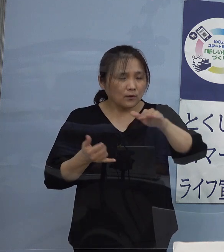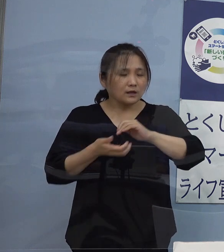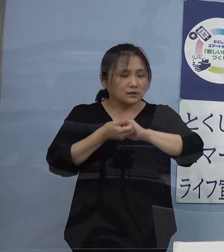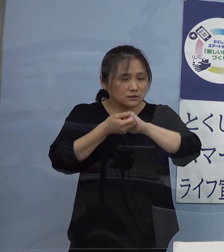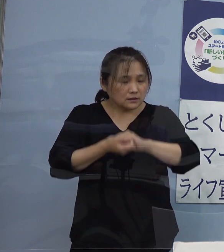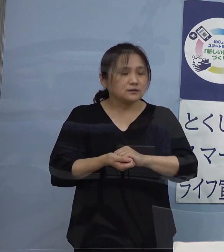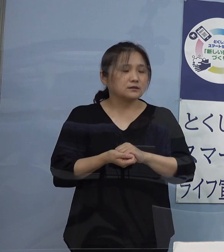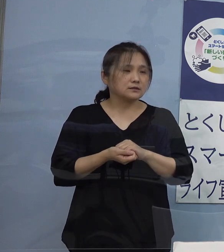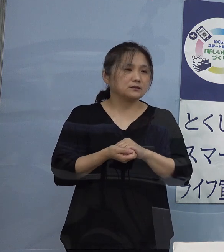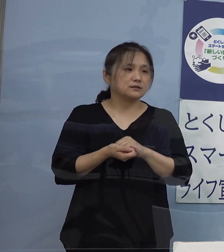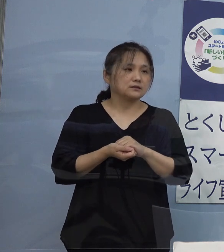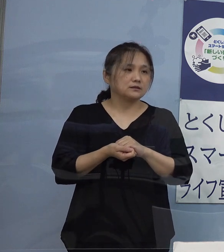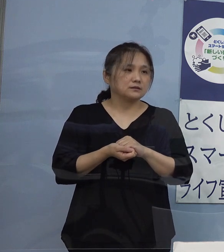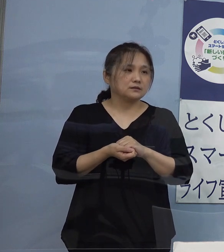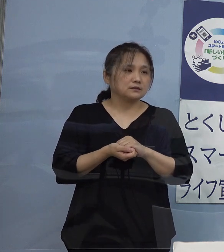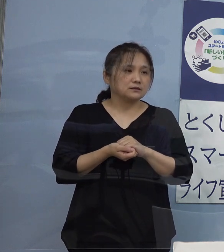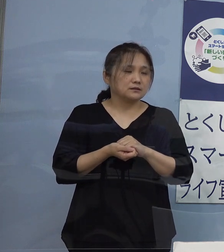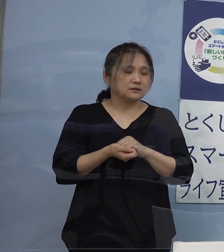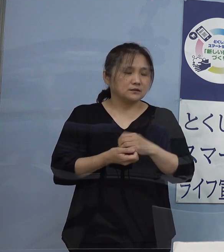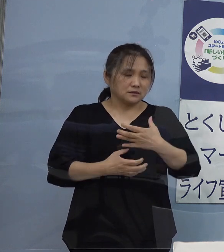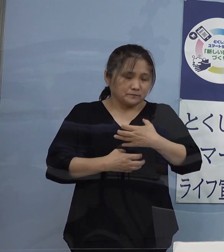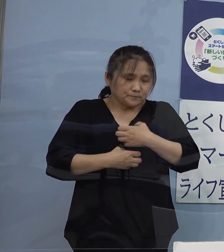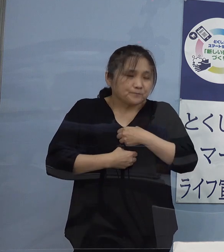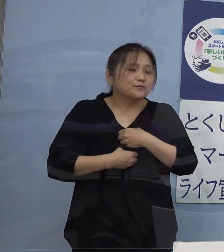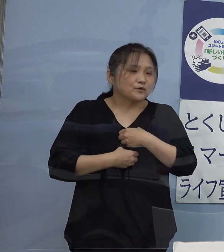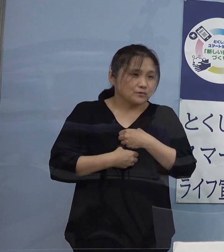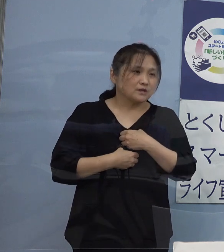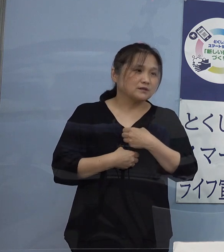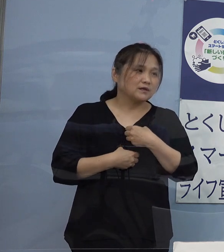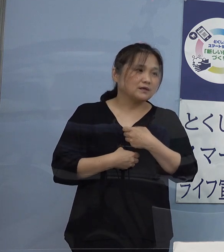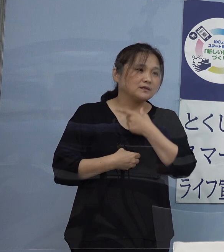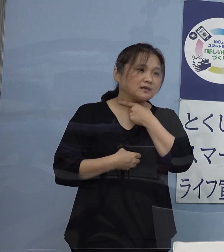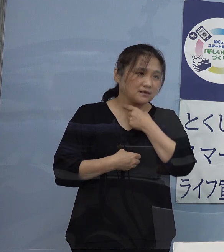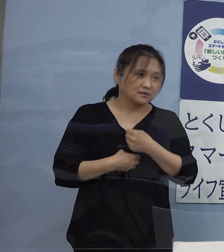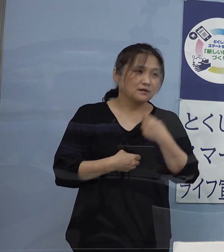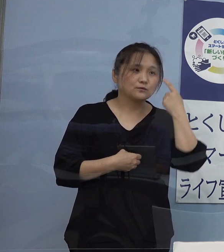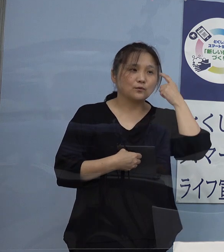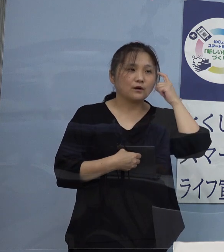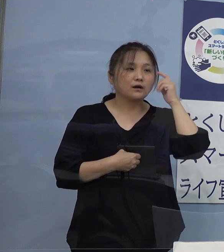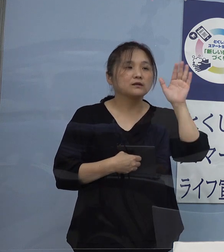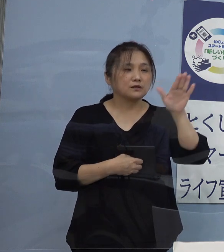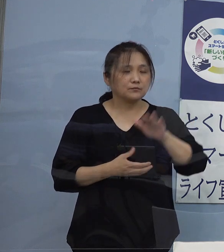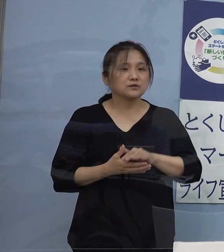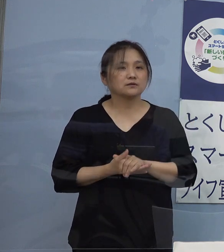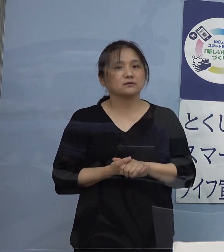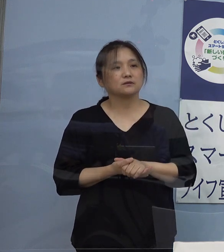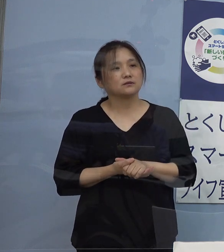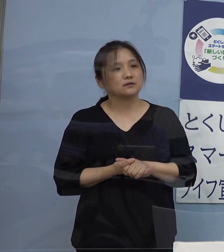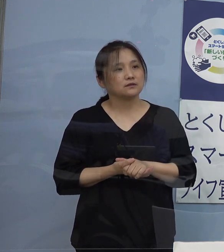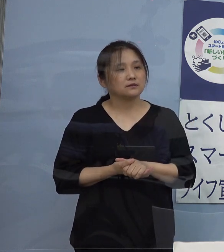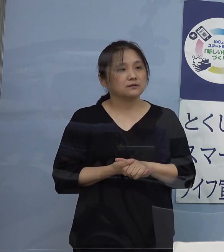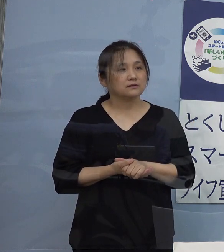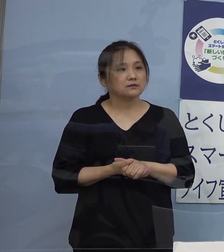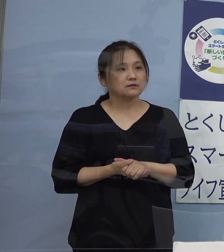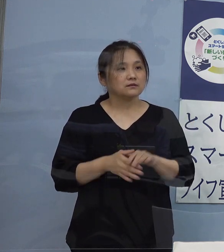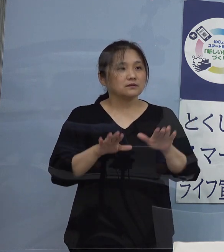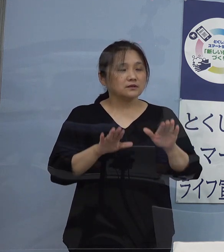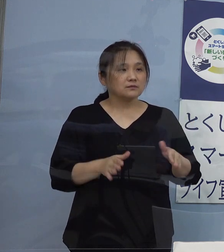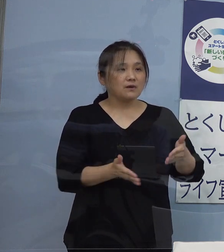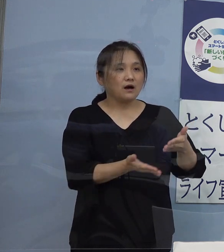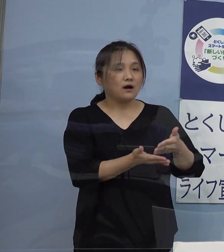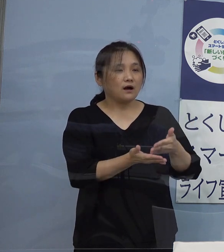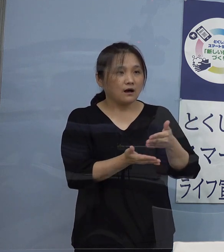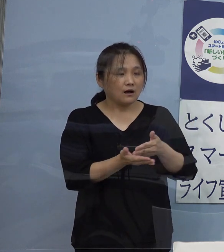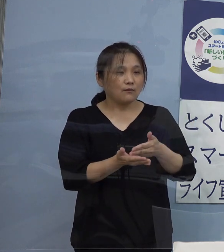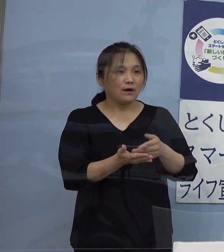ひ意を用いていただければありがたいかなと、そのように考えています。 今おっしゃる外来っていうの